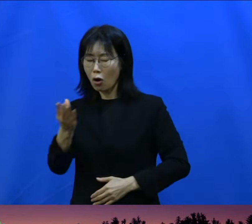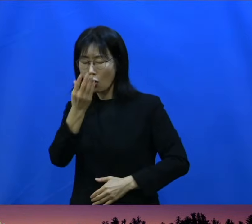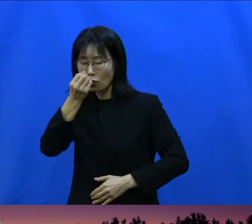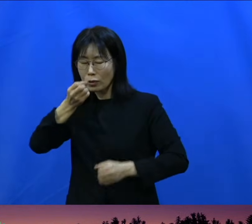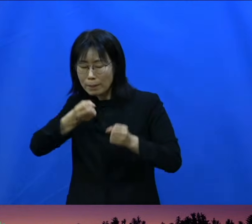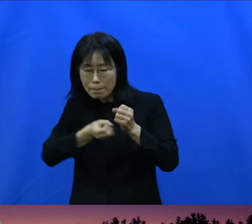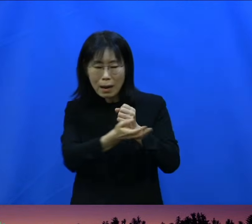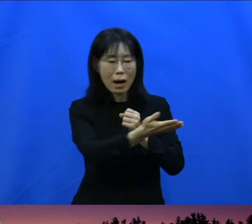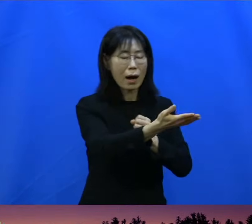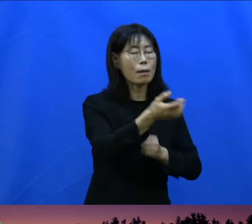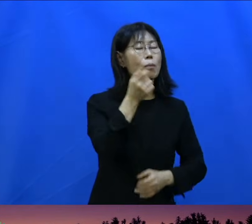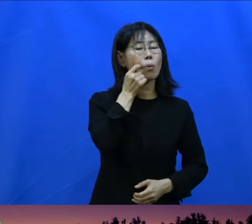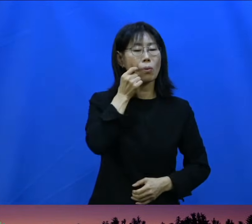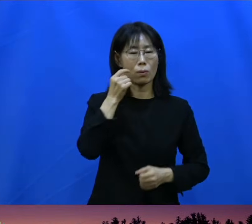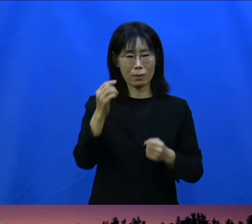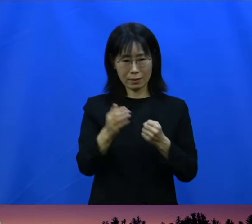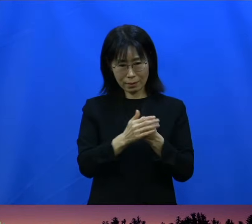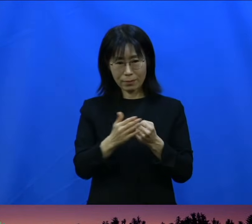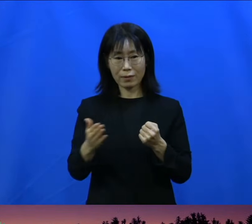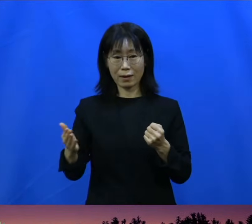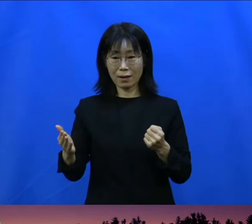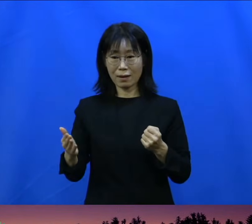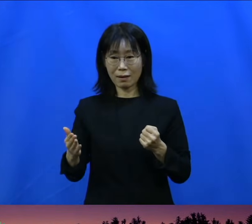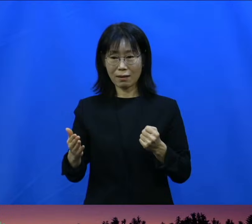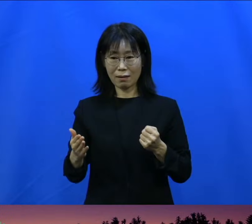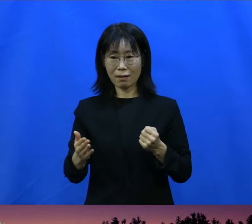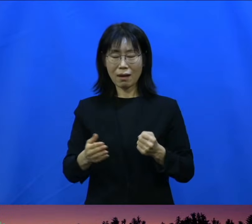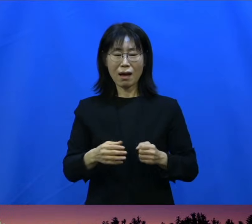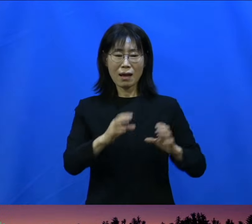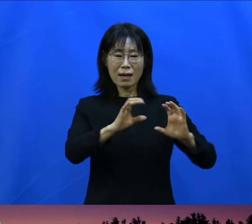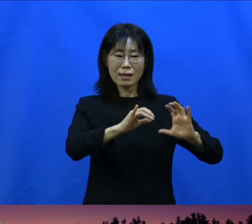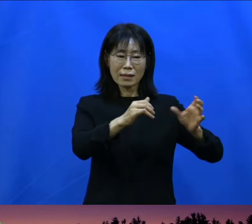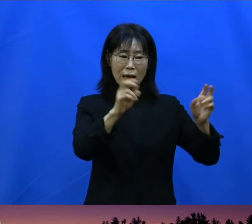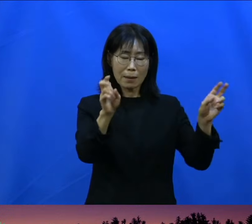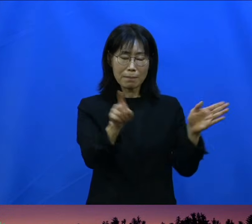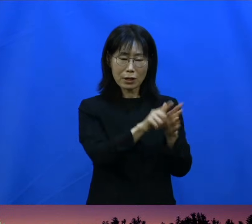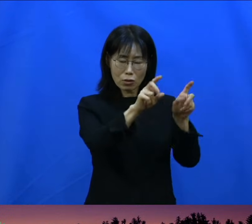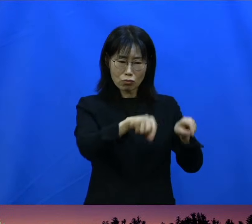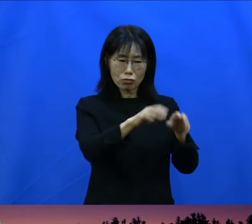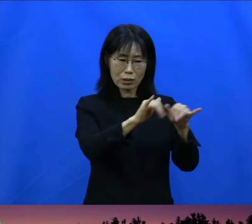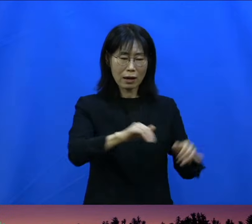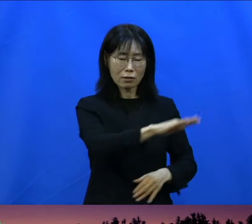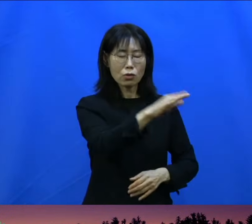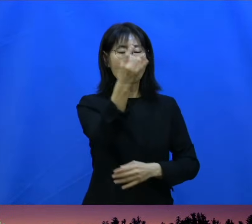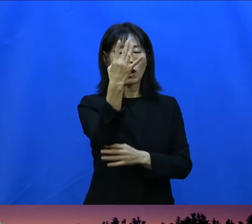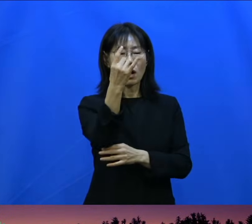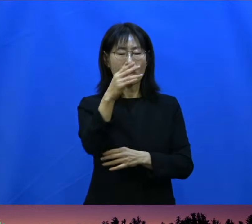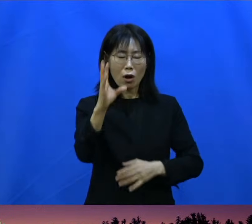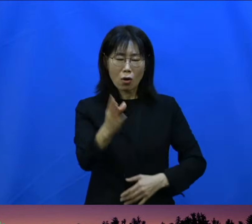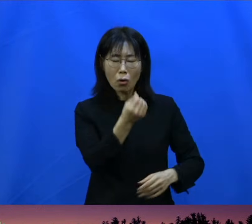이 어둠에 묻혀있는 세상 속에 거룩한 백성이 빛으로 살아야 되는데